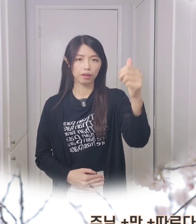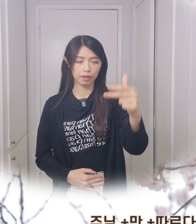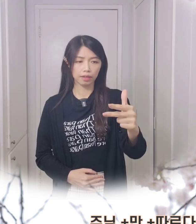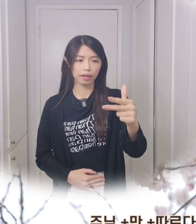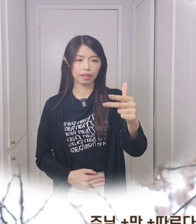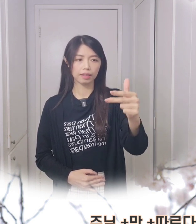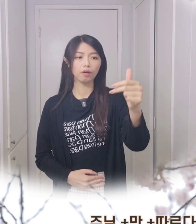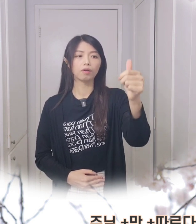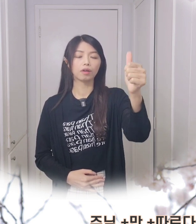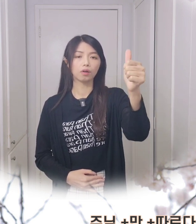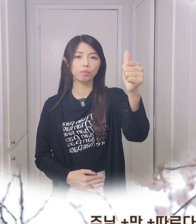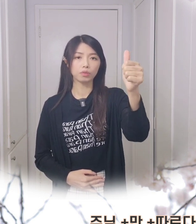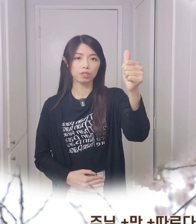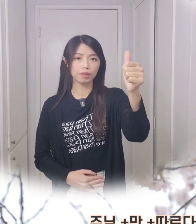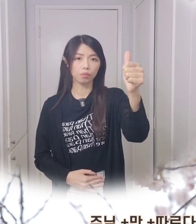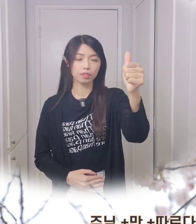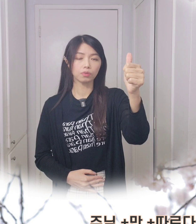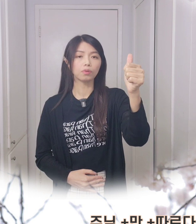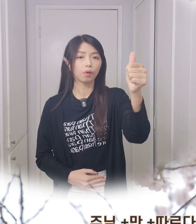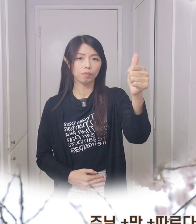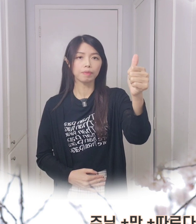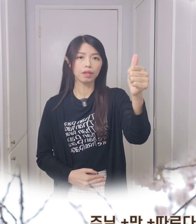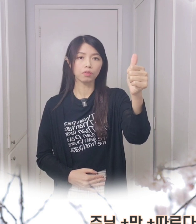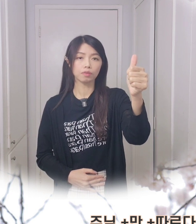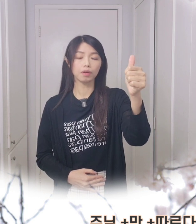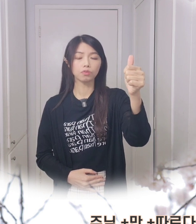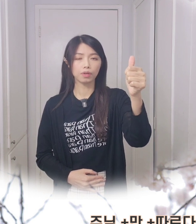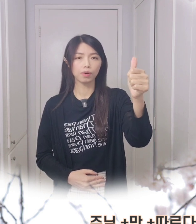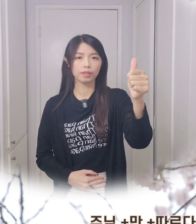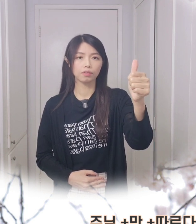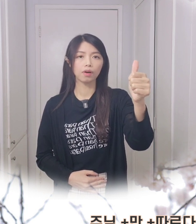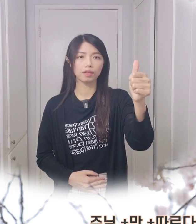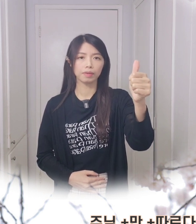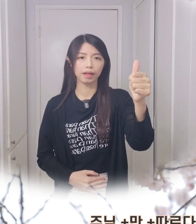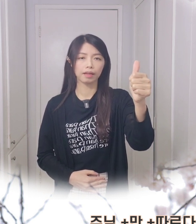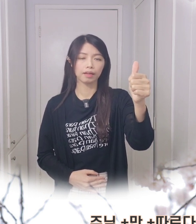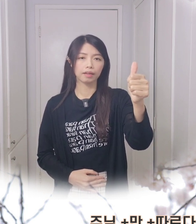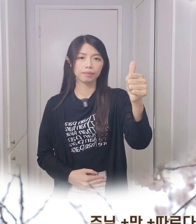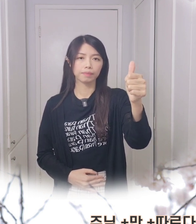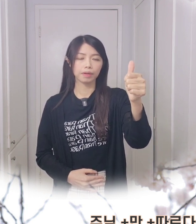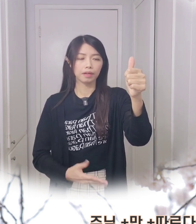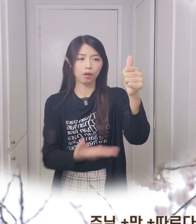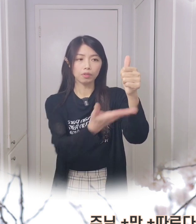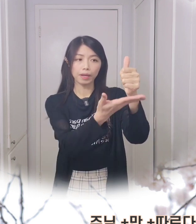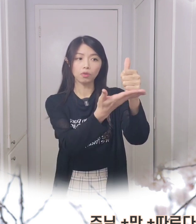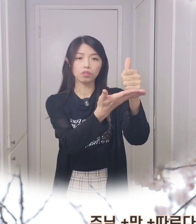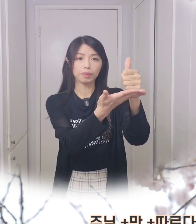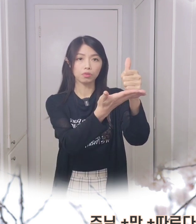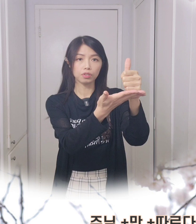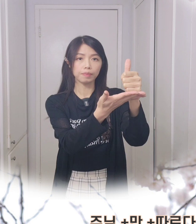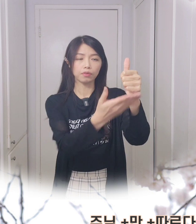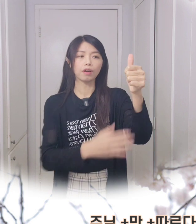수어가 돼요. 이 상태에서 검지 중지만 접으시고 엄지만 세워주시면 주라고 한 뜻의 수어가 됩니다. 여기서